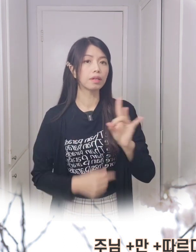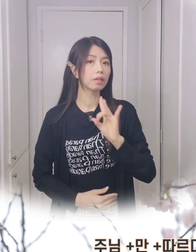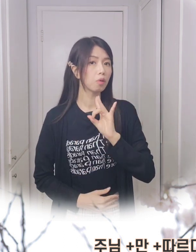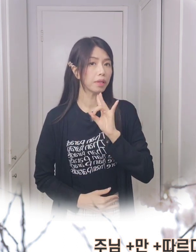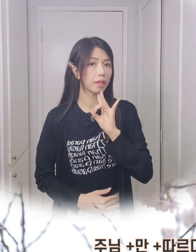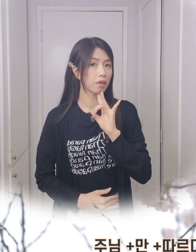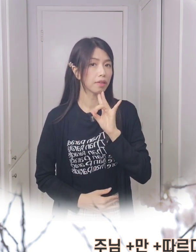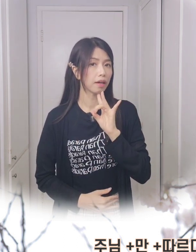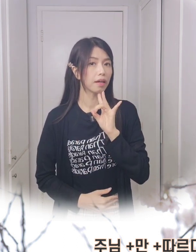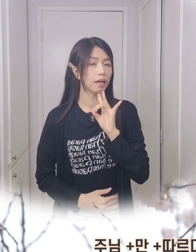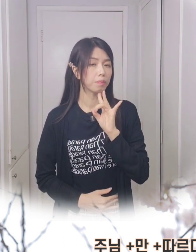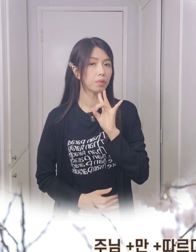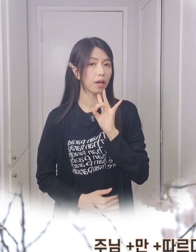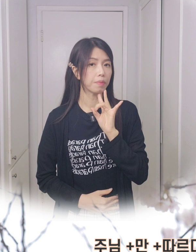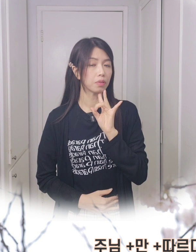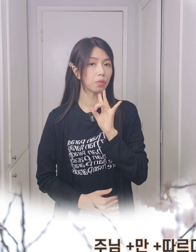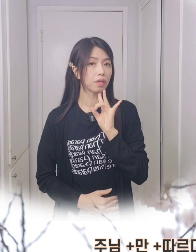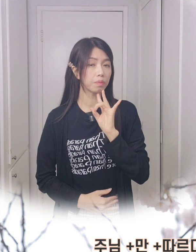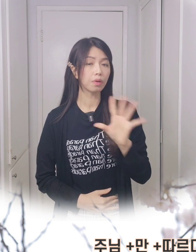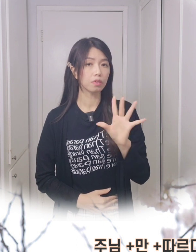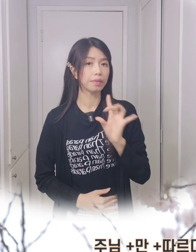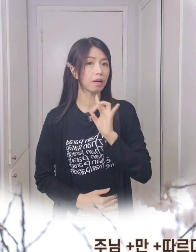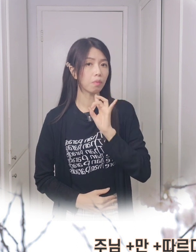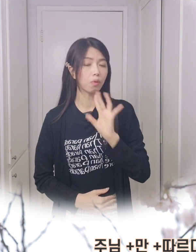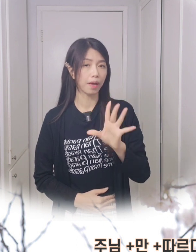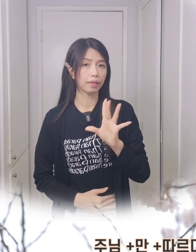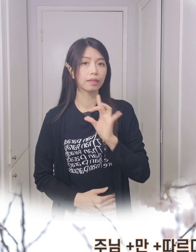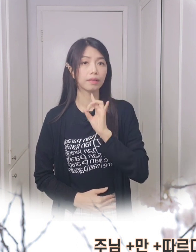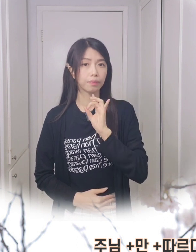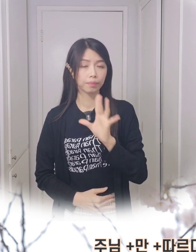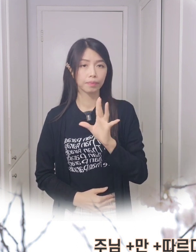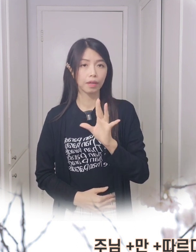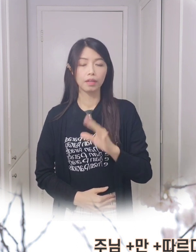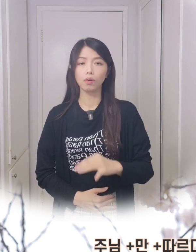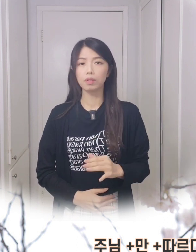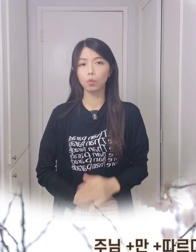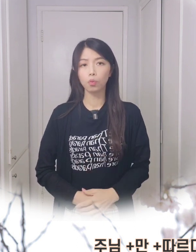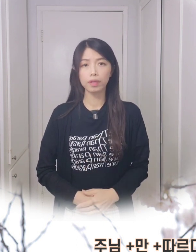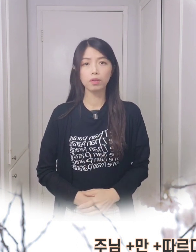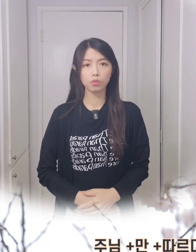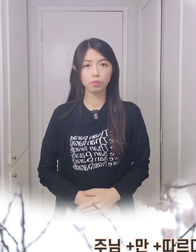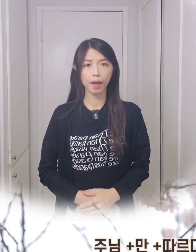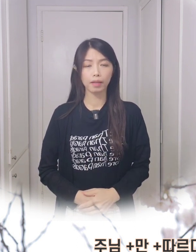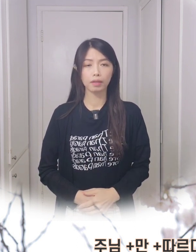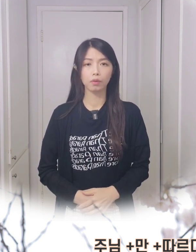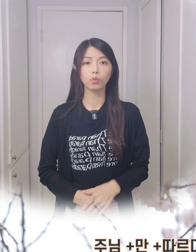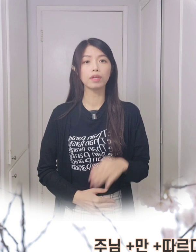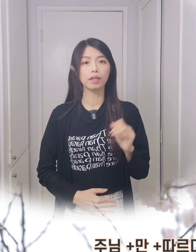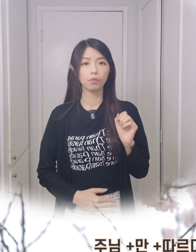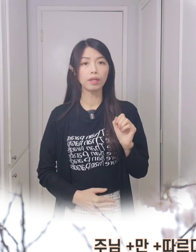검지를 턱 밑에 대셨다가 앞으로 나가면서 손을 풀어주시면 돼요. 뭐뭐만 여기서 오직 주만